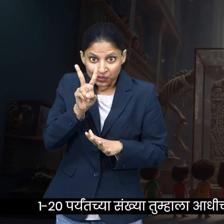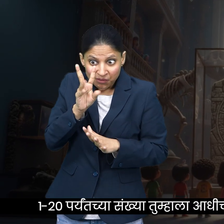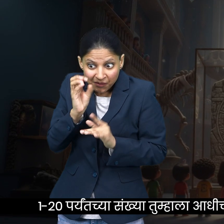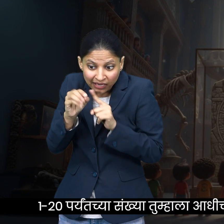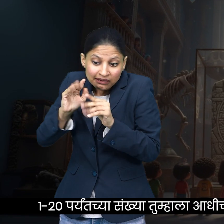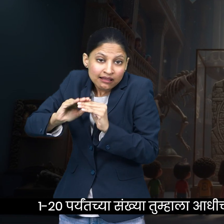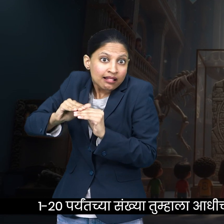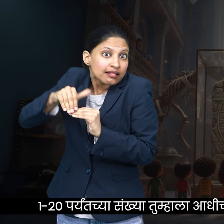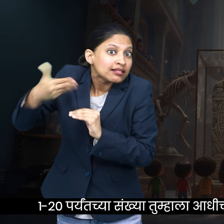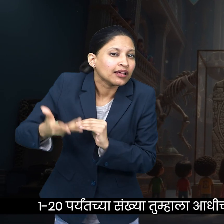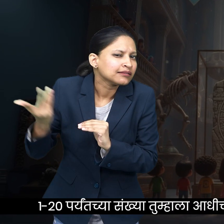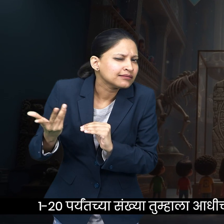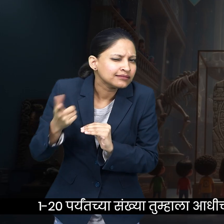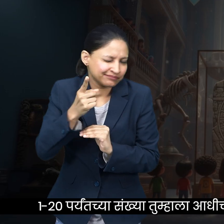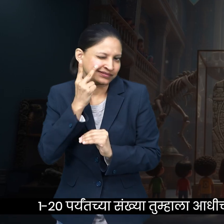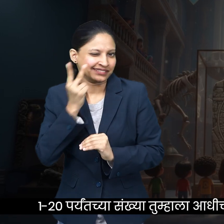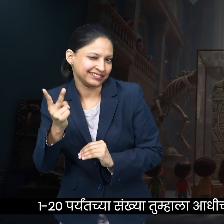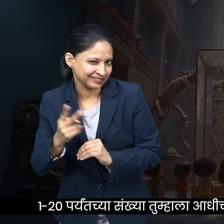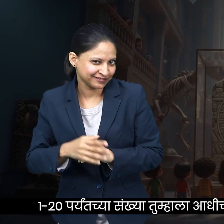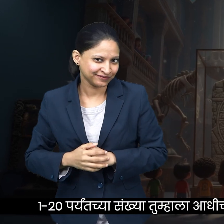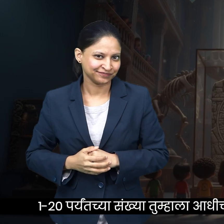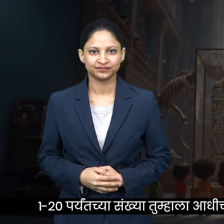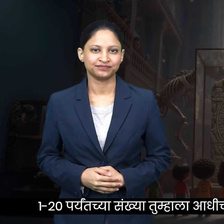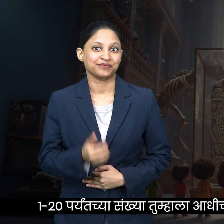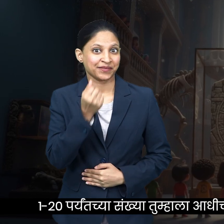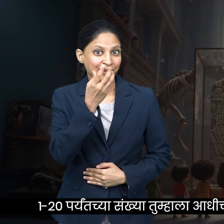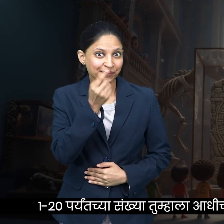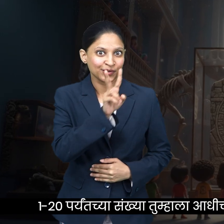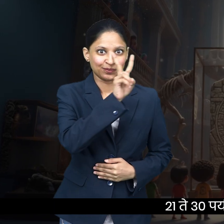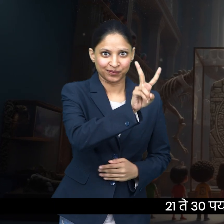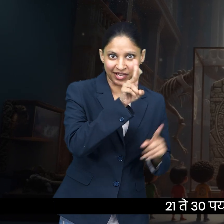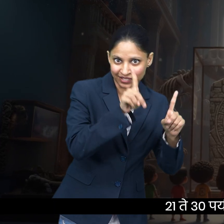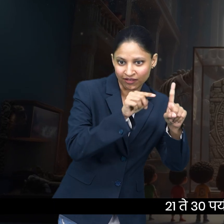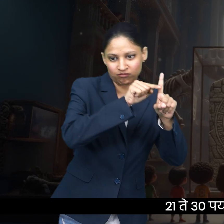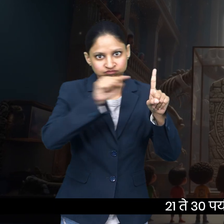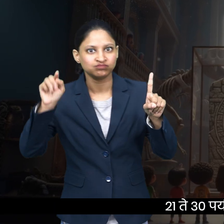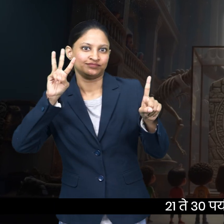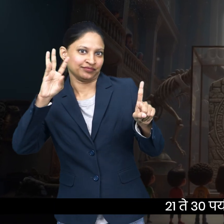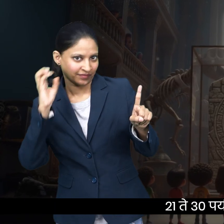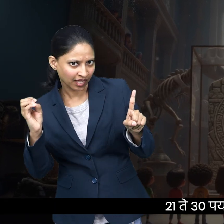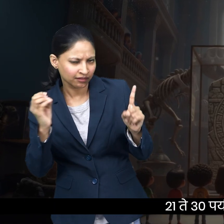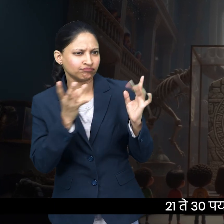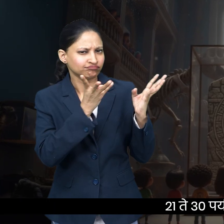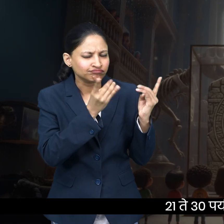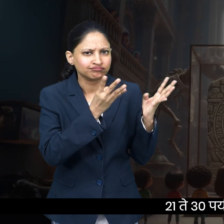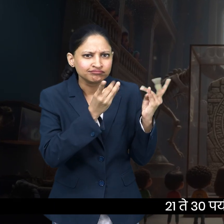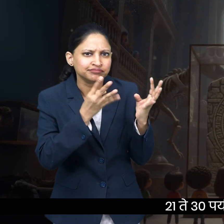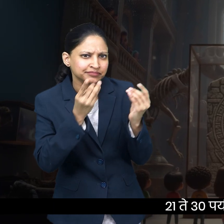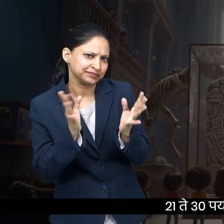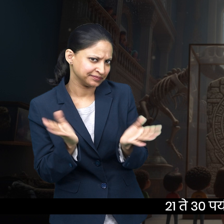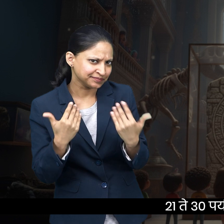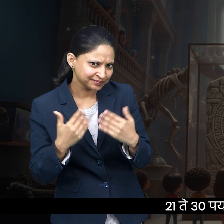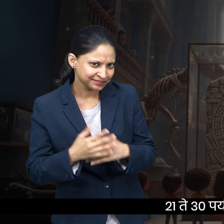आधीच माहित असल्याने 20 नंतर काय येते ते पाहूया. 21 ते 30